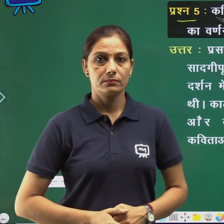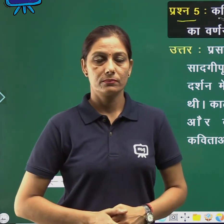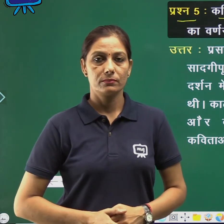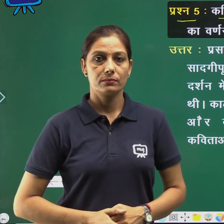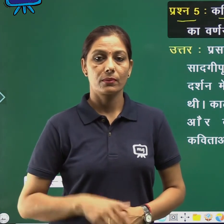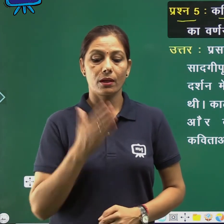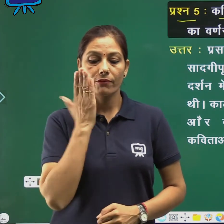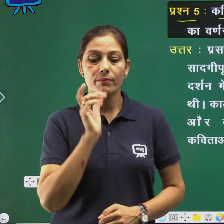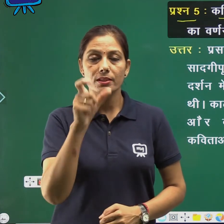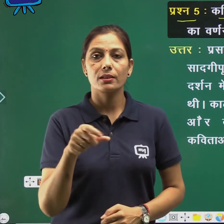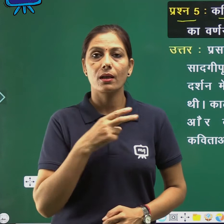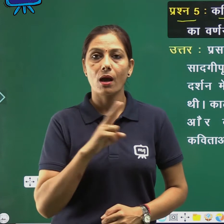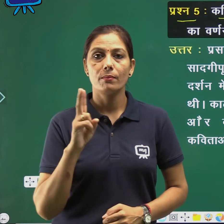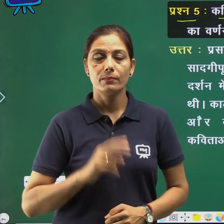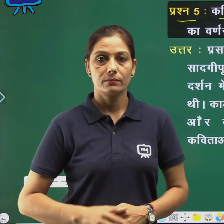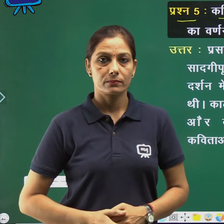कवि प्रसाद के